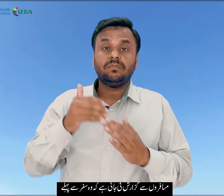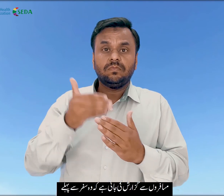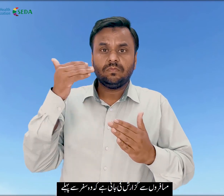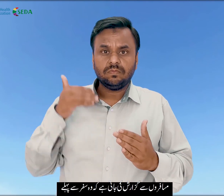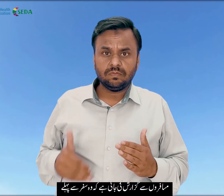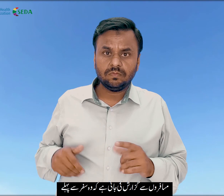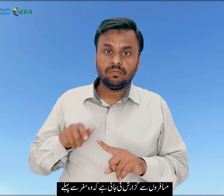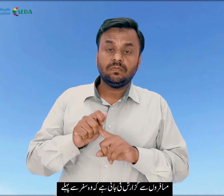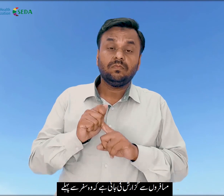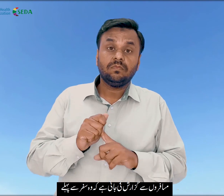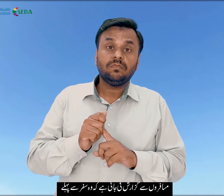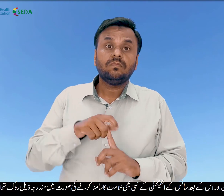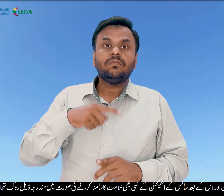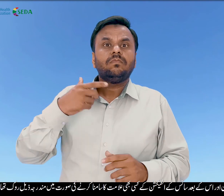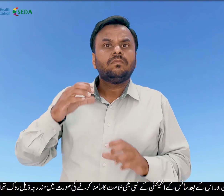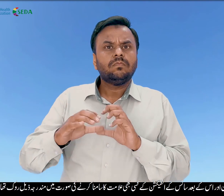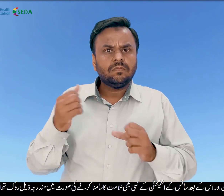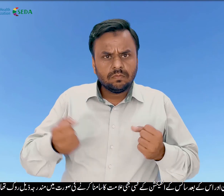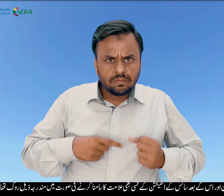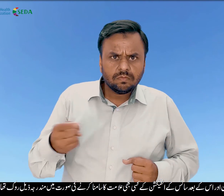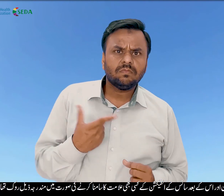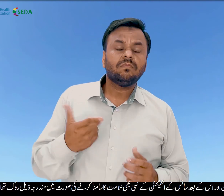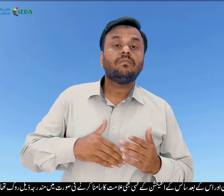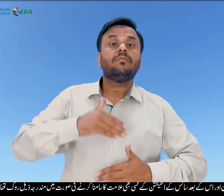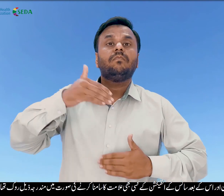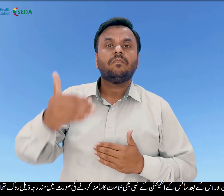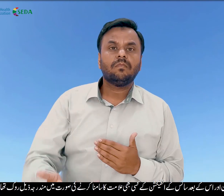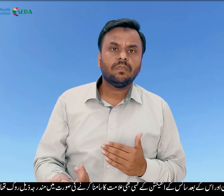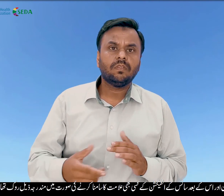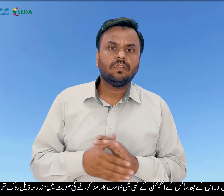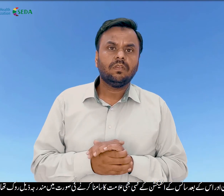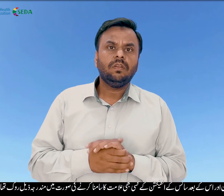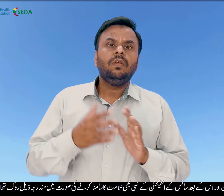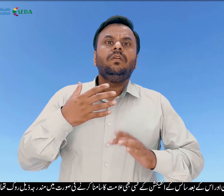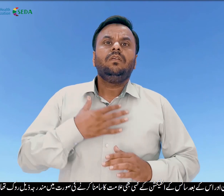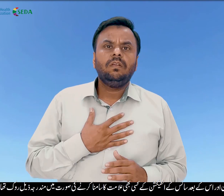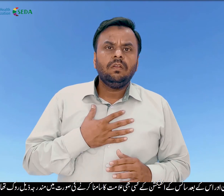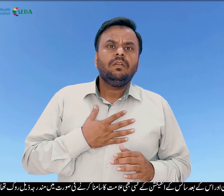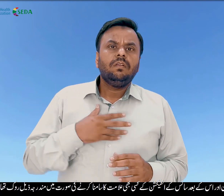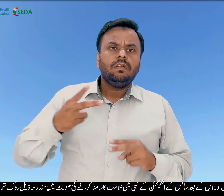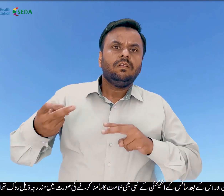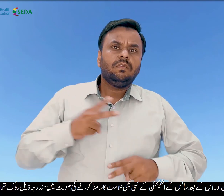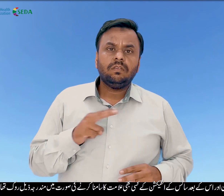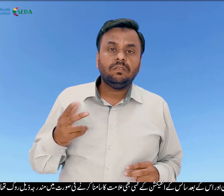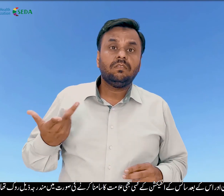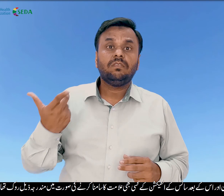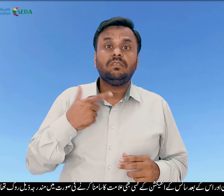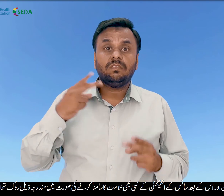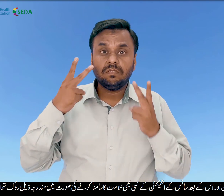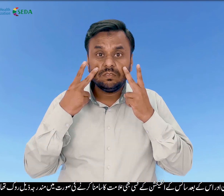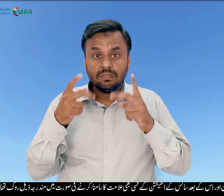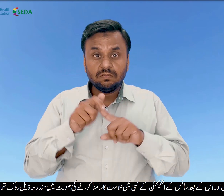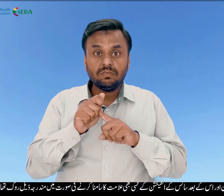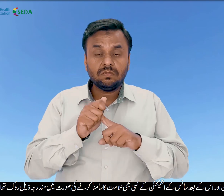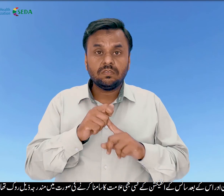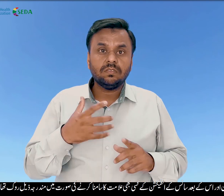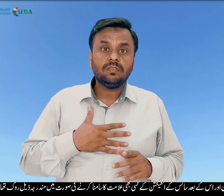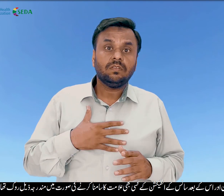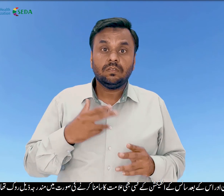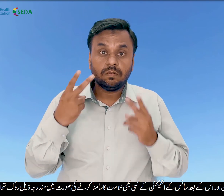سے پہلے، اس کے دوران اور اس کے بعد سانس کے انفیکشن کے کسی بھی علامت کا سامنا کرنے